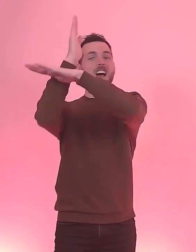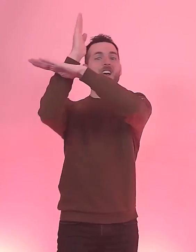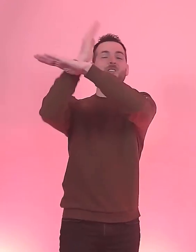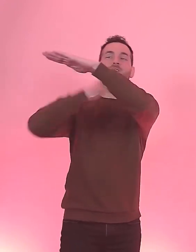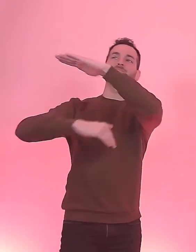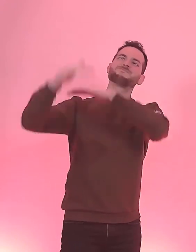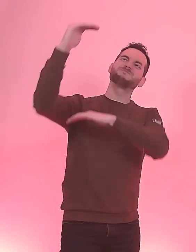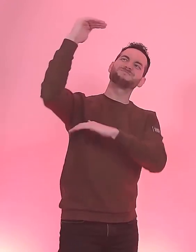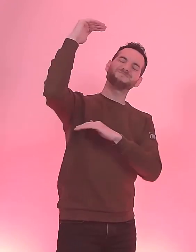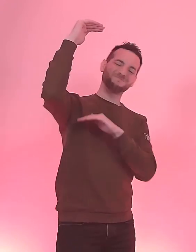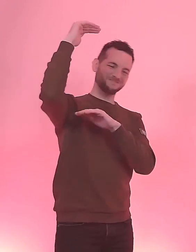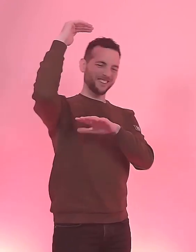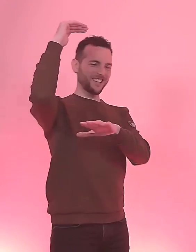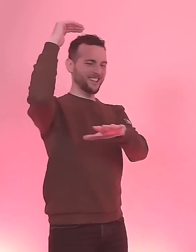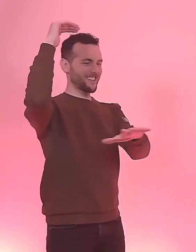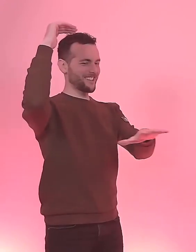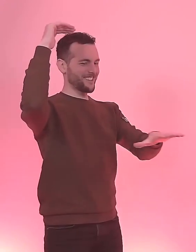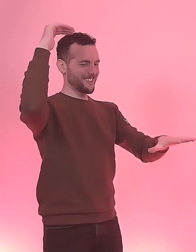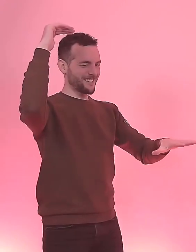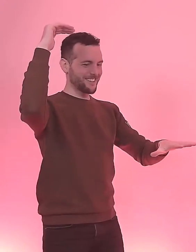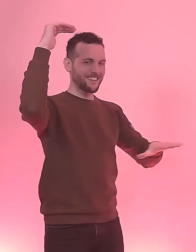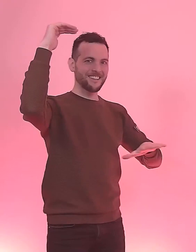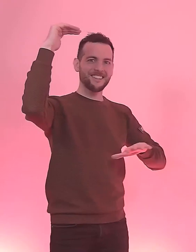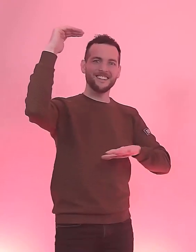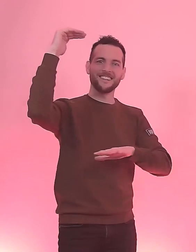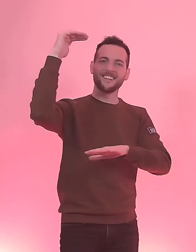de kwast en ze proberen